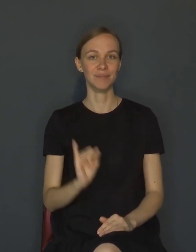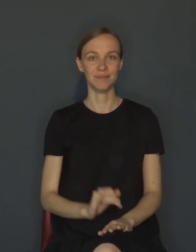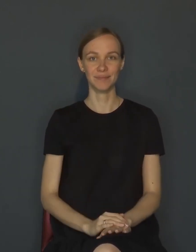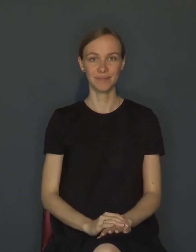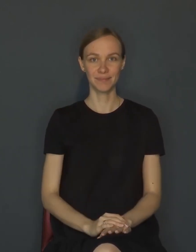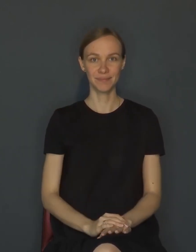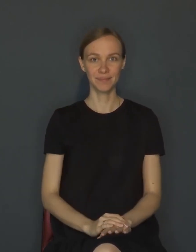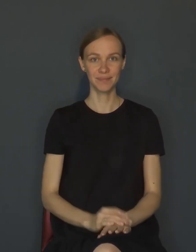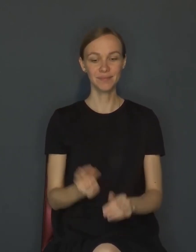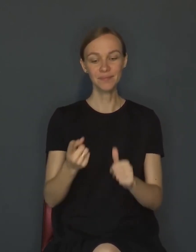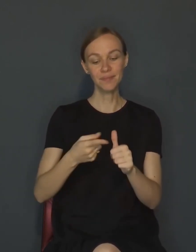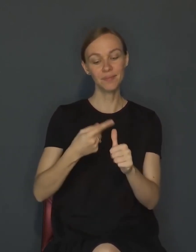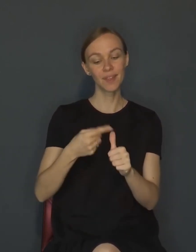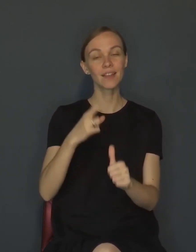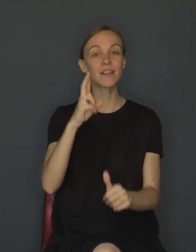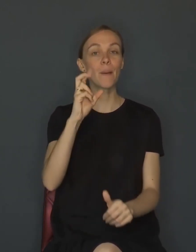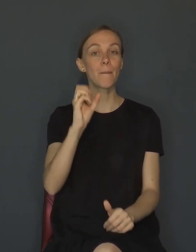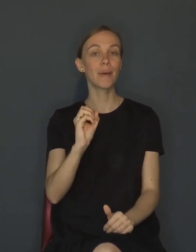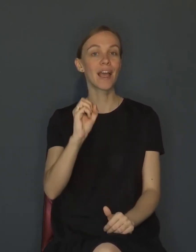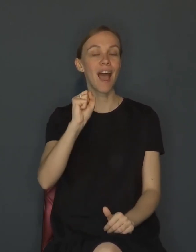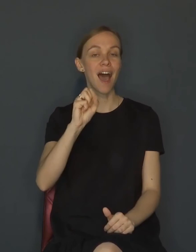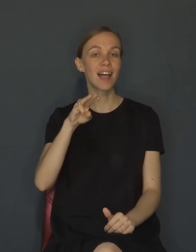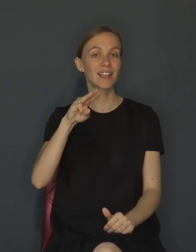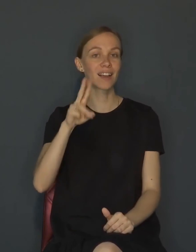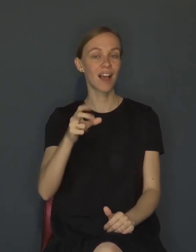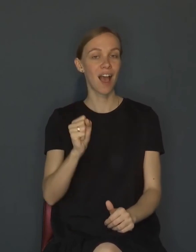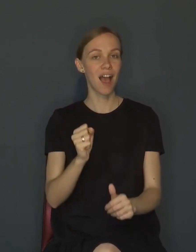Назва Беатка або Дівоча вежа